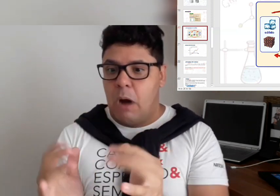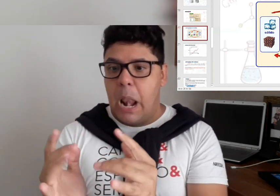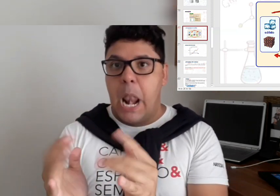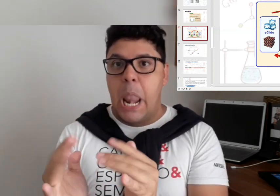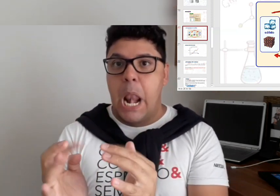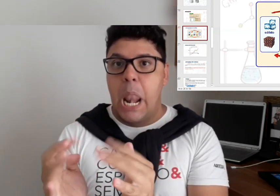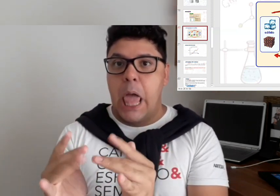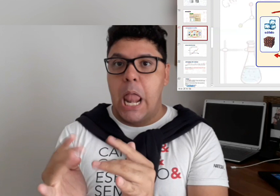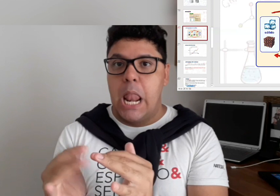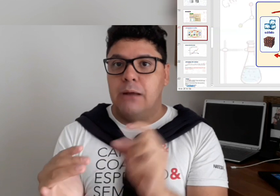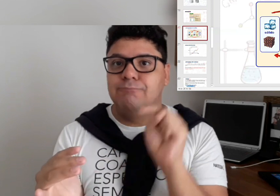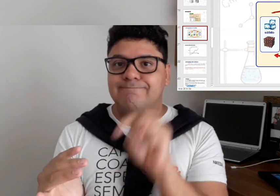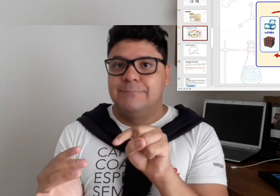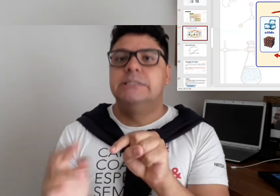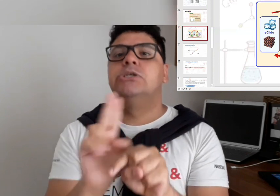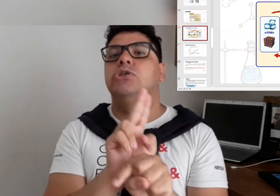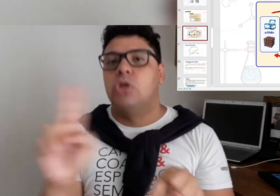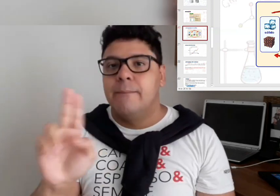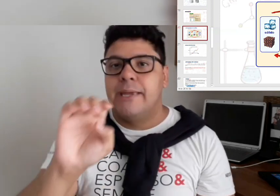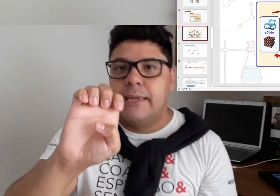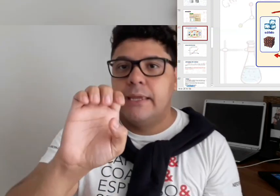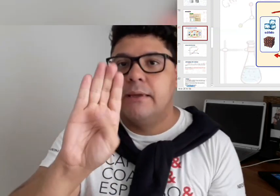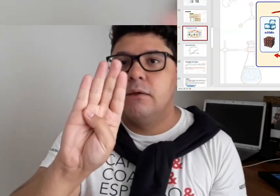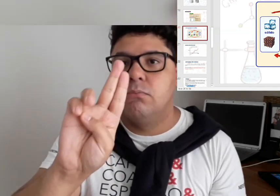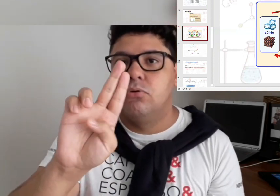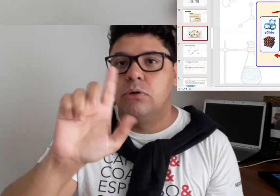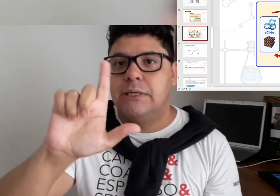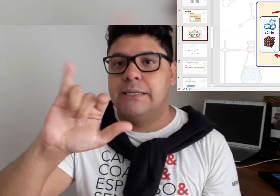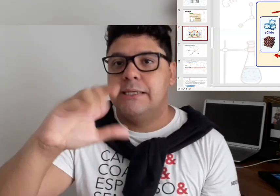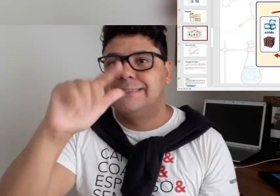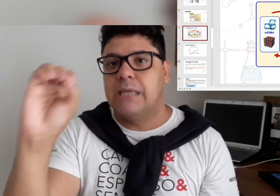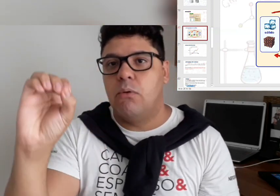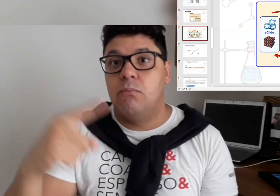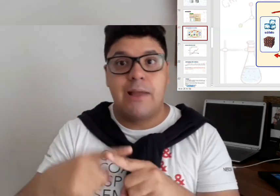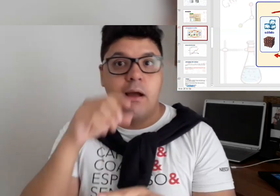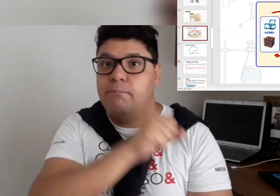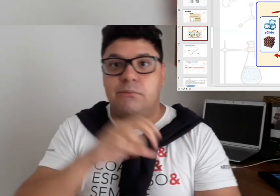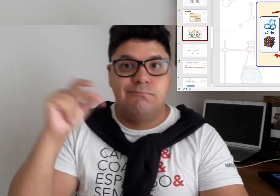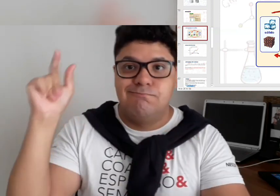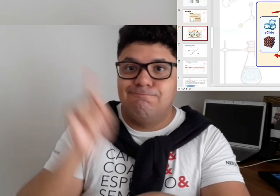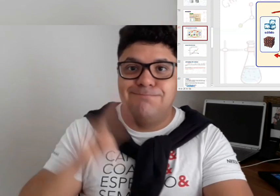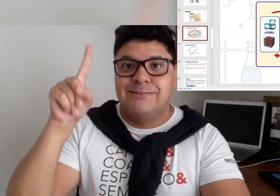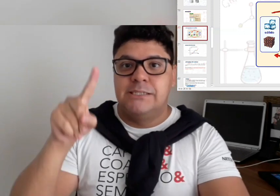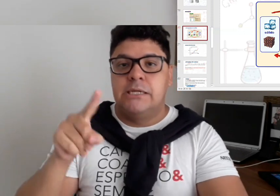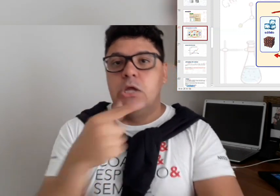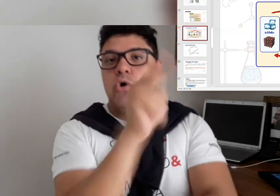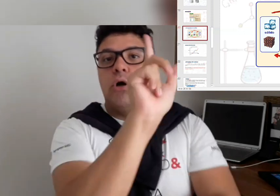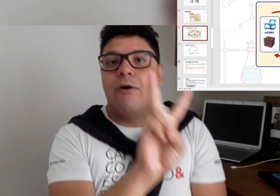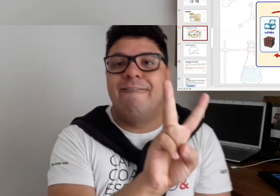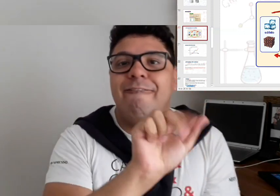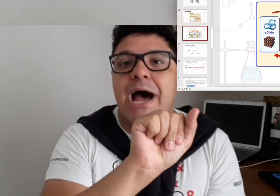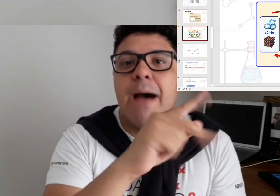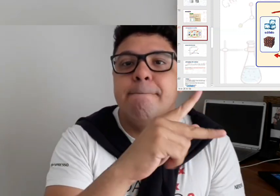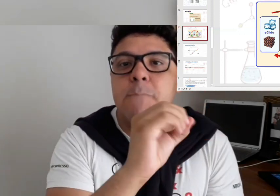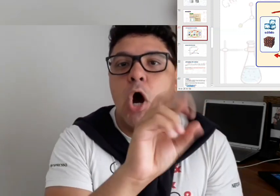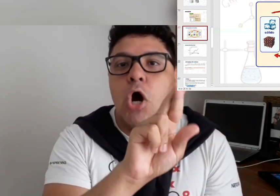está acontecendo muito rapidamente, muito bruscamente. Então, isso a gente chama de ebulição. E a vaporização acontece, é um processo mais